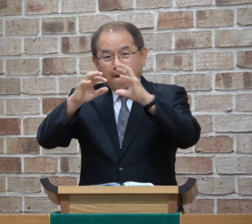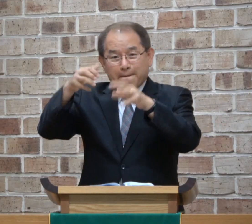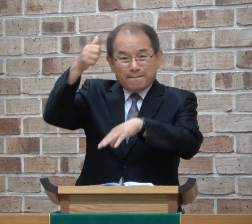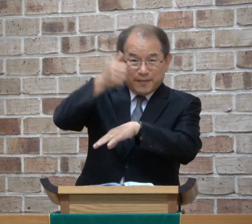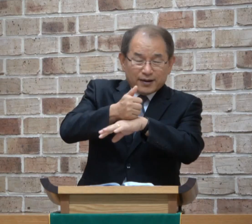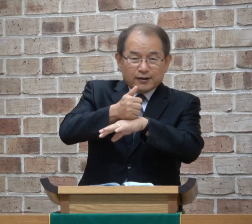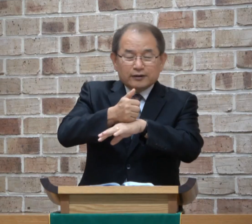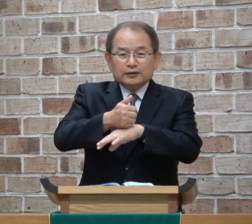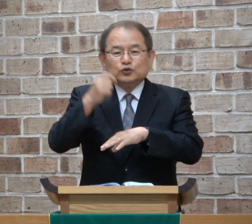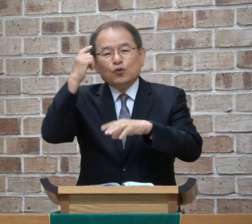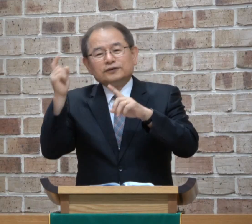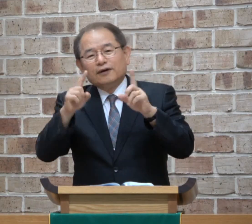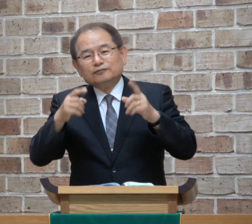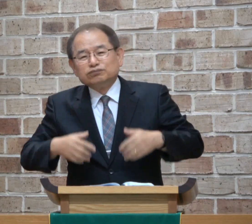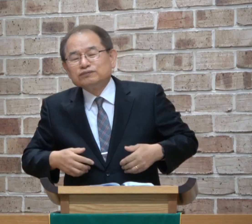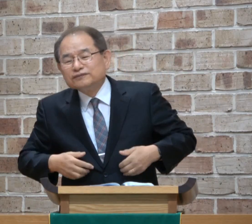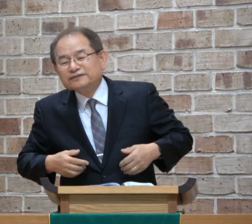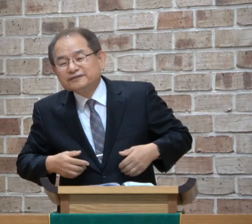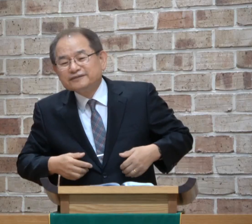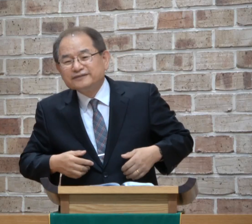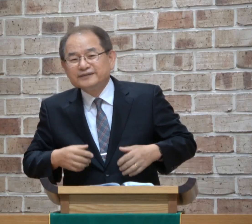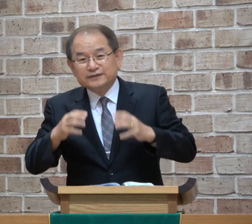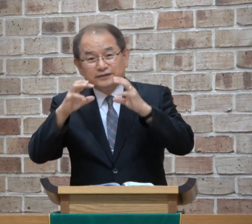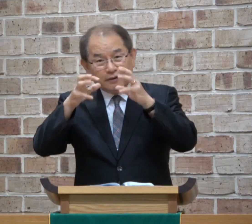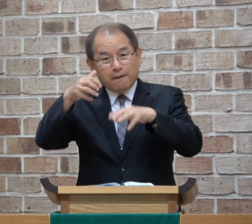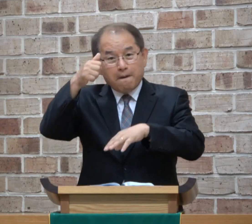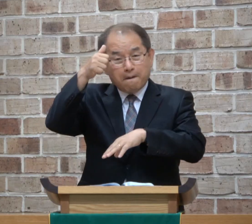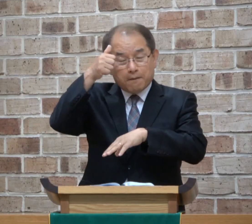그리고 또 말세다 이렇게 말합니다. 그래서 우리는 깨어 정신을 차려야 됩니다.